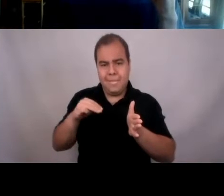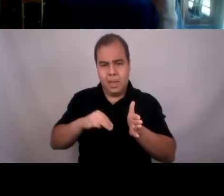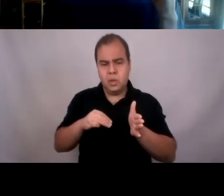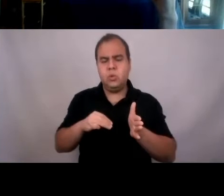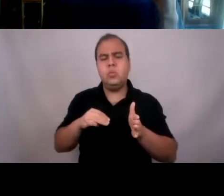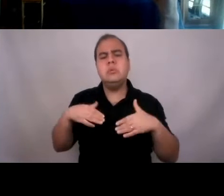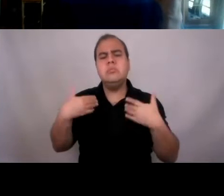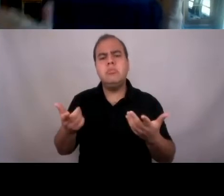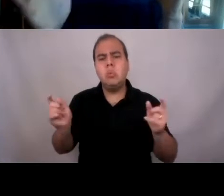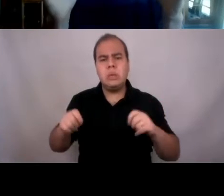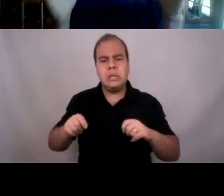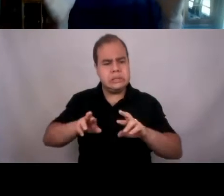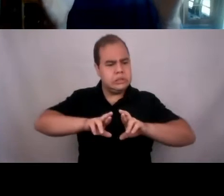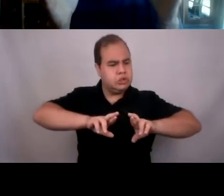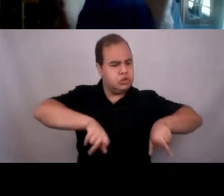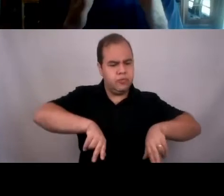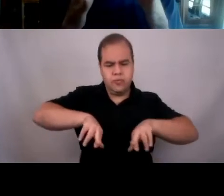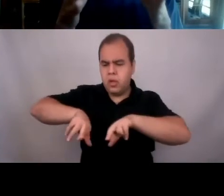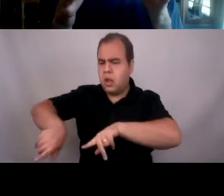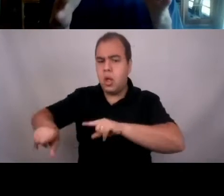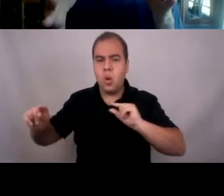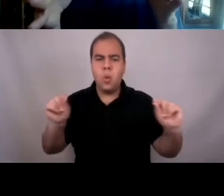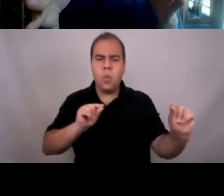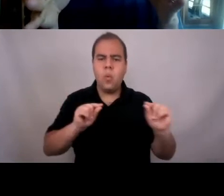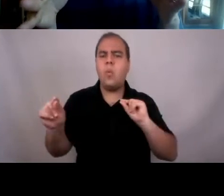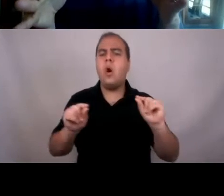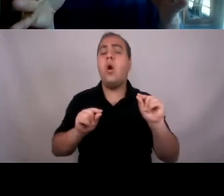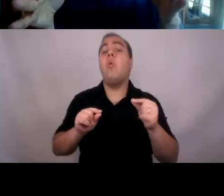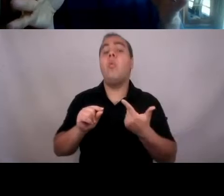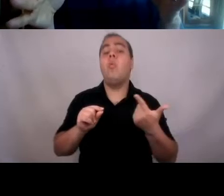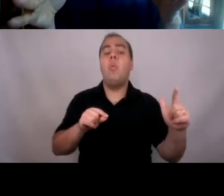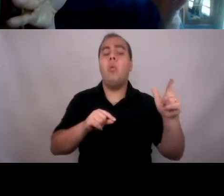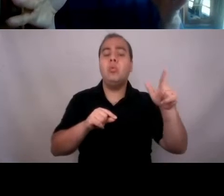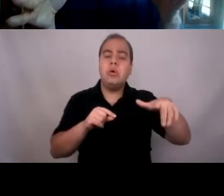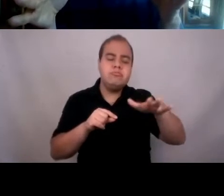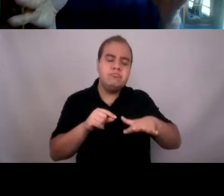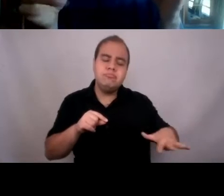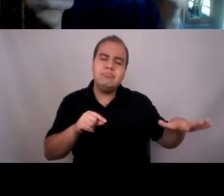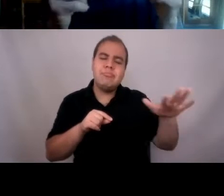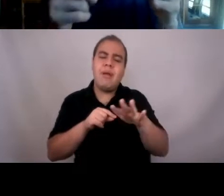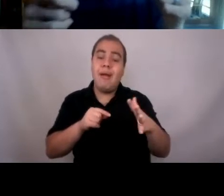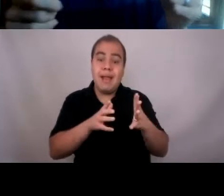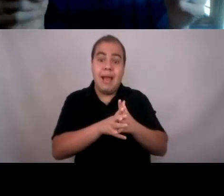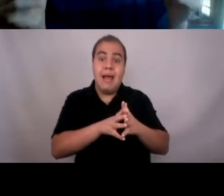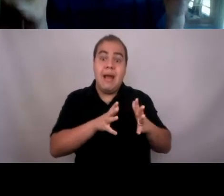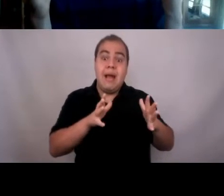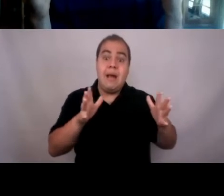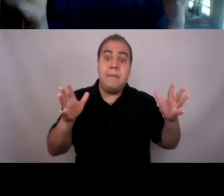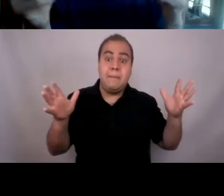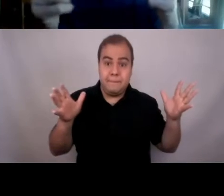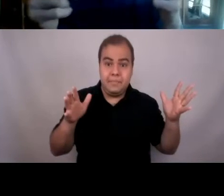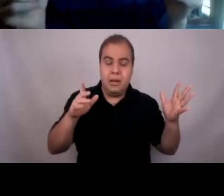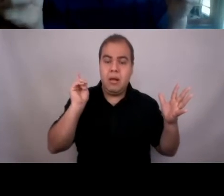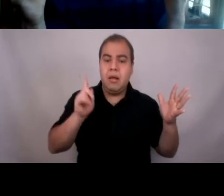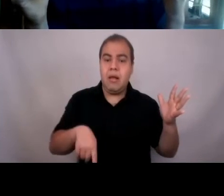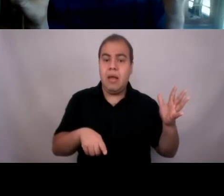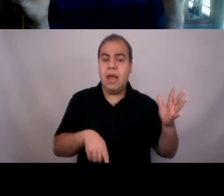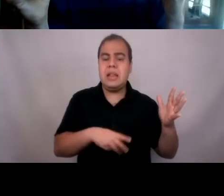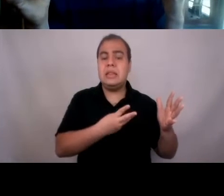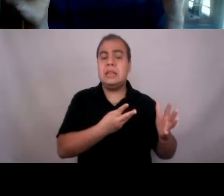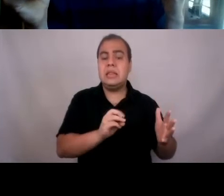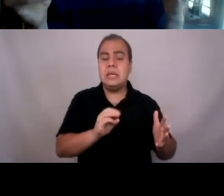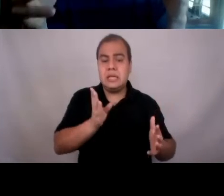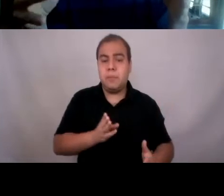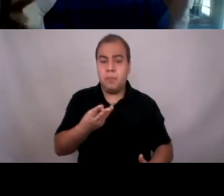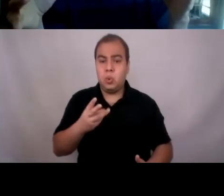teste e do outro? Porque o outro era um teste que tem uma área um pouco mais ampla. Tá? Ele é um teste de 30 por 30, uma